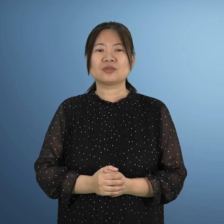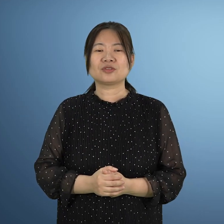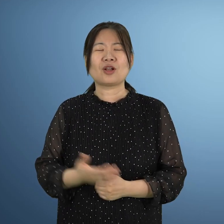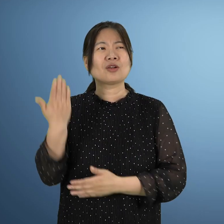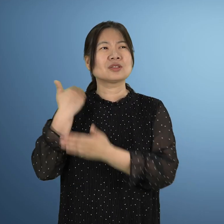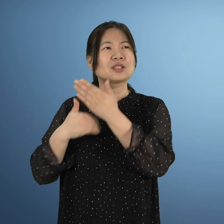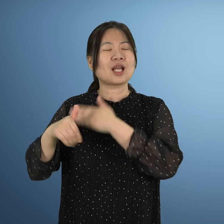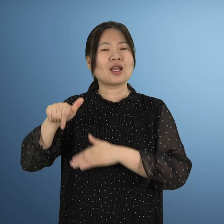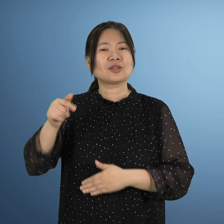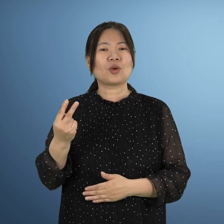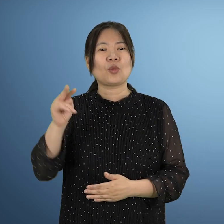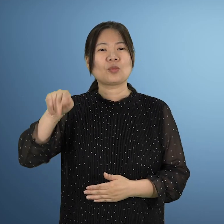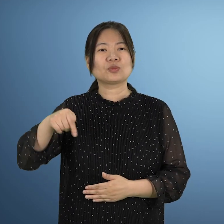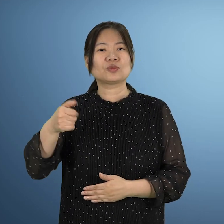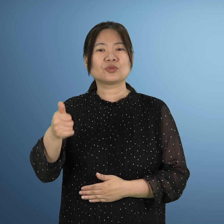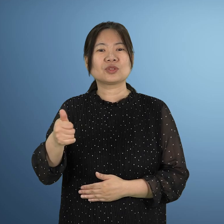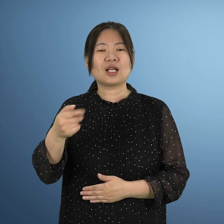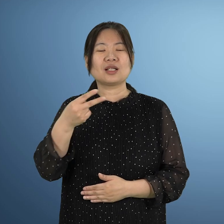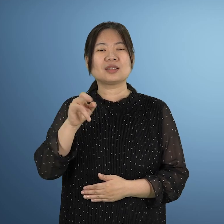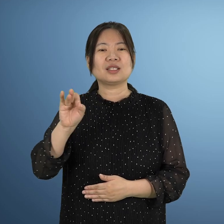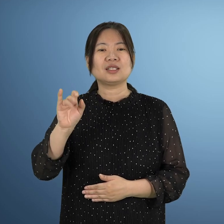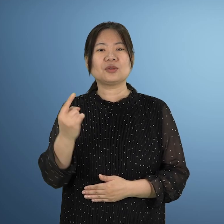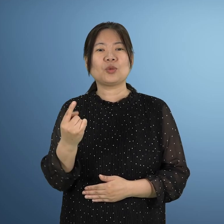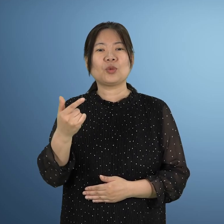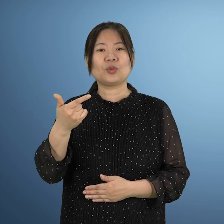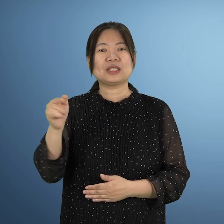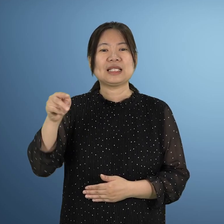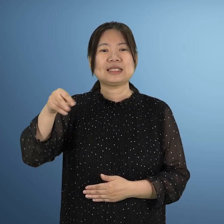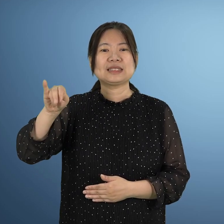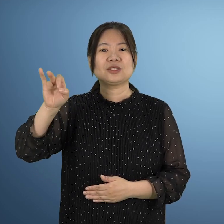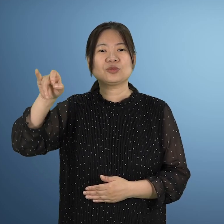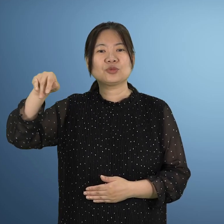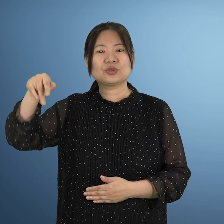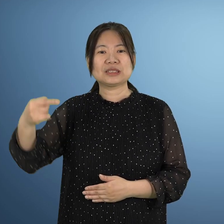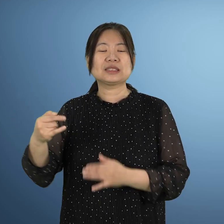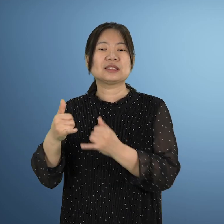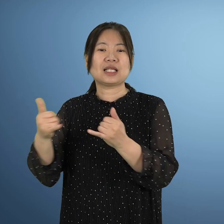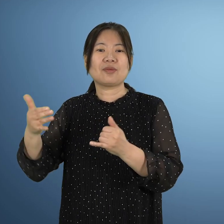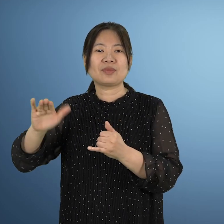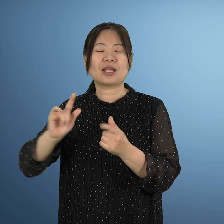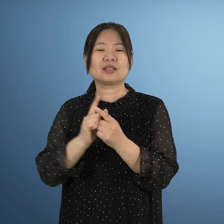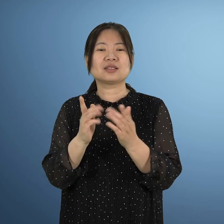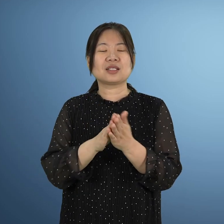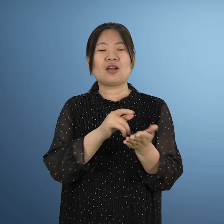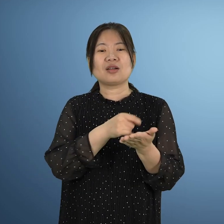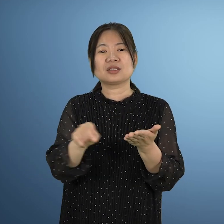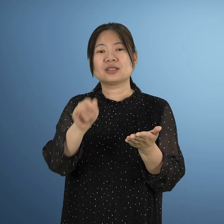그때 교부가 누구였는가 하면 디오니시우스라는 사람인데 직접 이런 글을 씁니다.